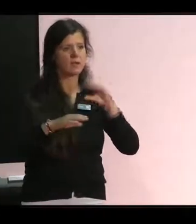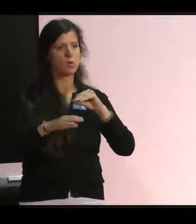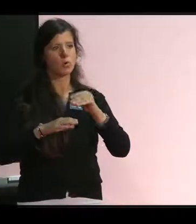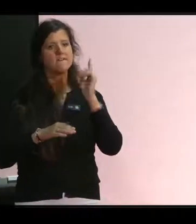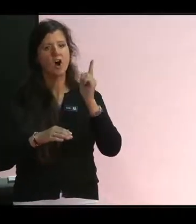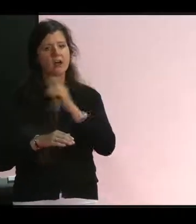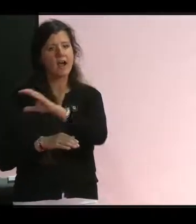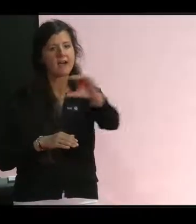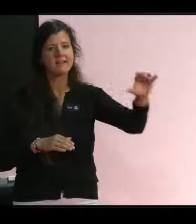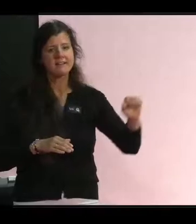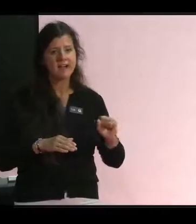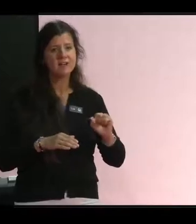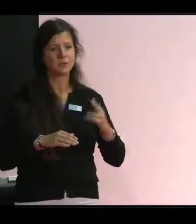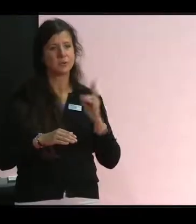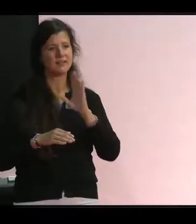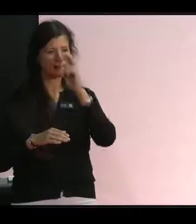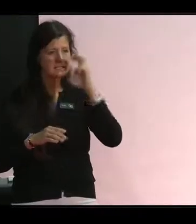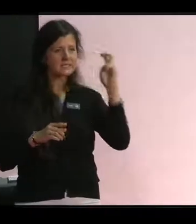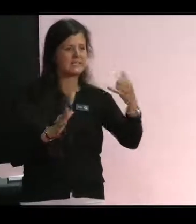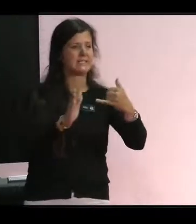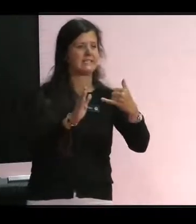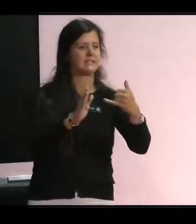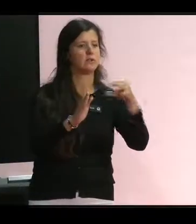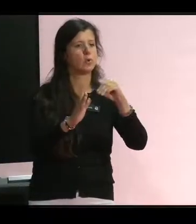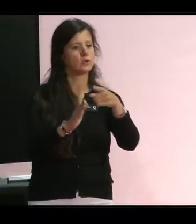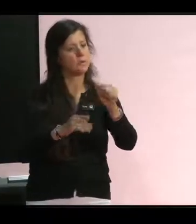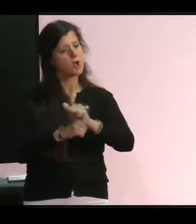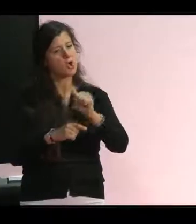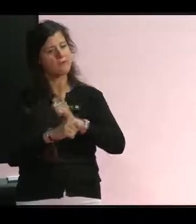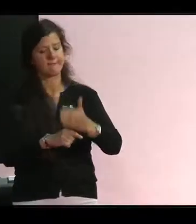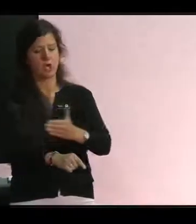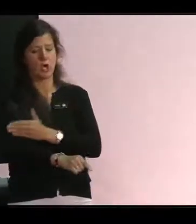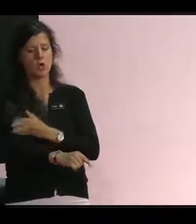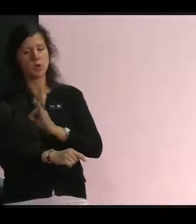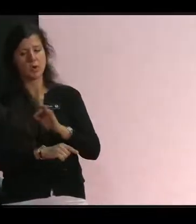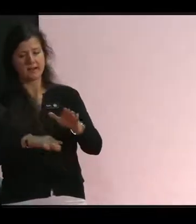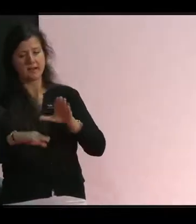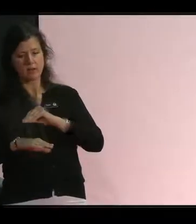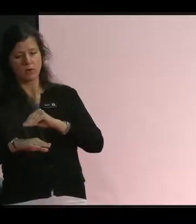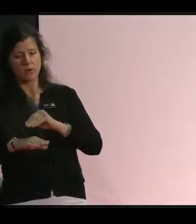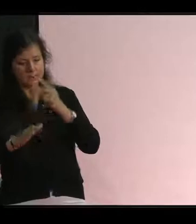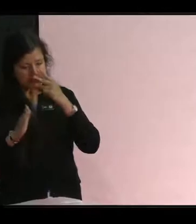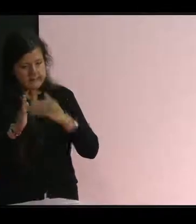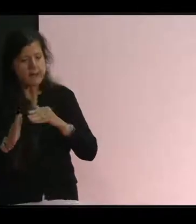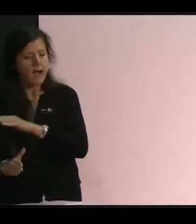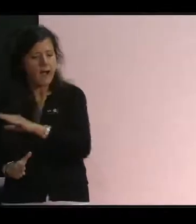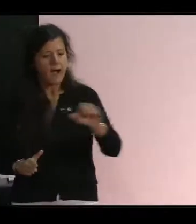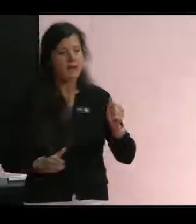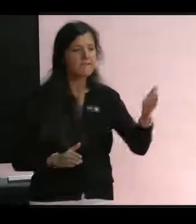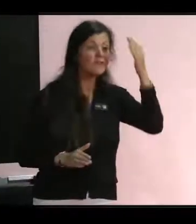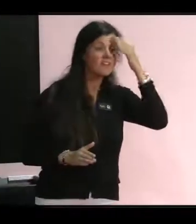de här planerna. Så man gör övningar där man ser till att även personer med funktionsnedsättning till exempel